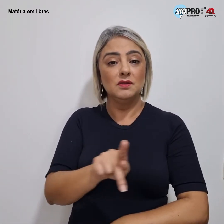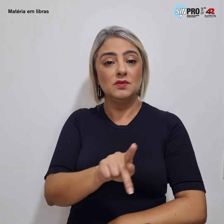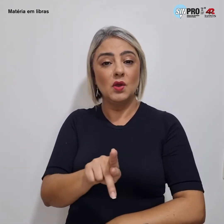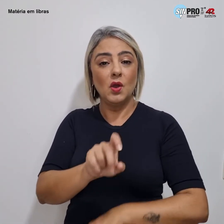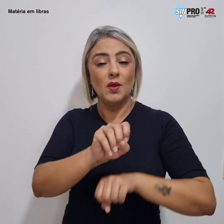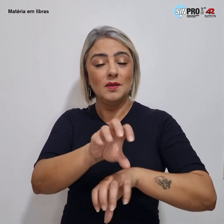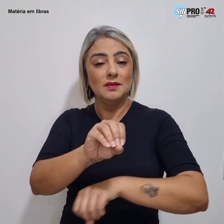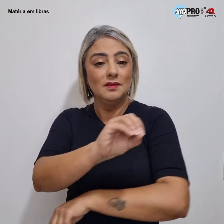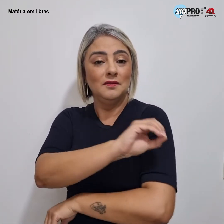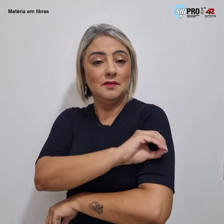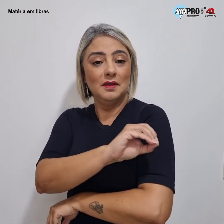do ensino infantil,